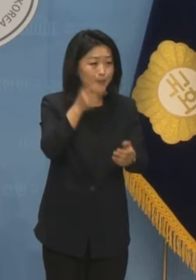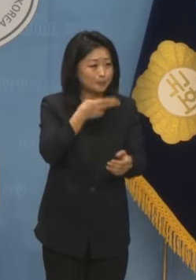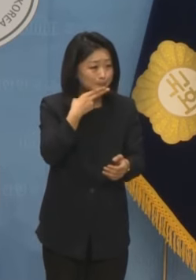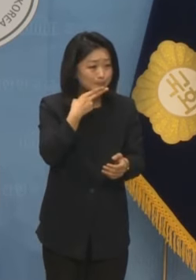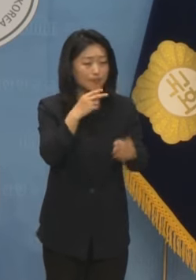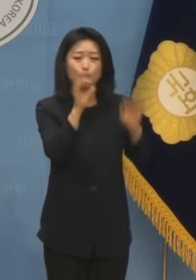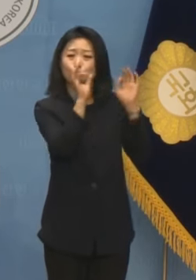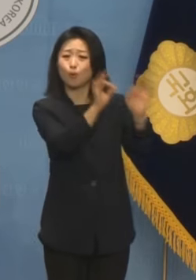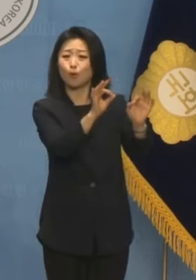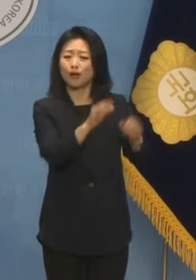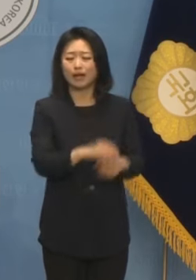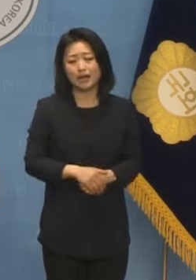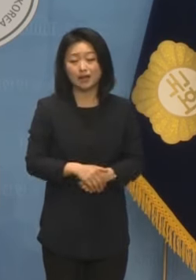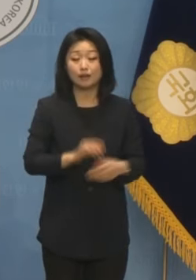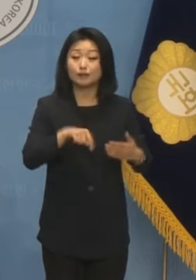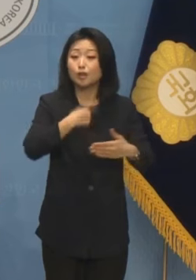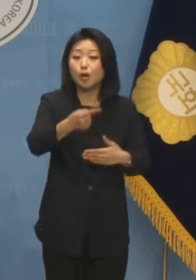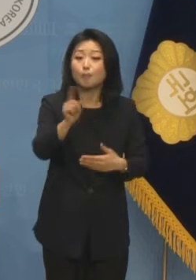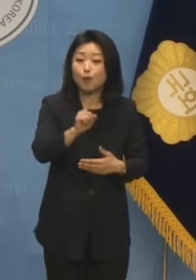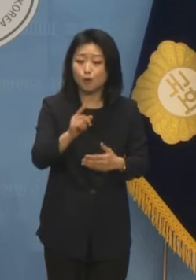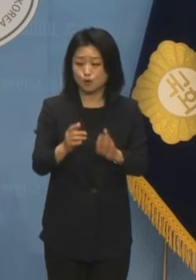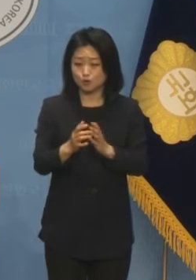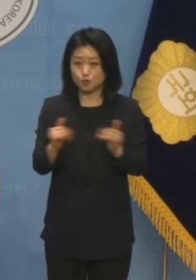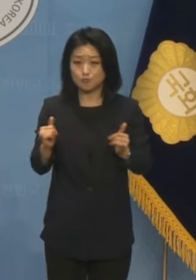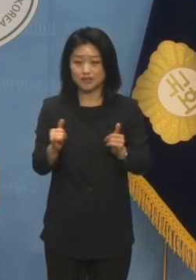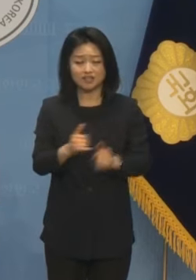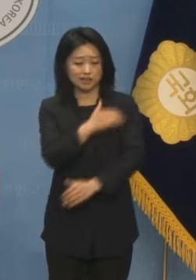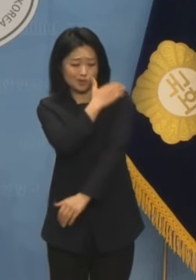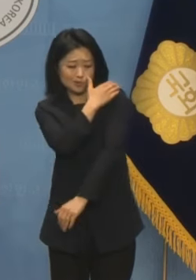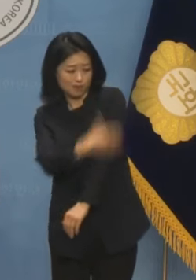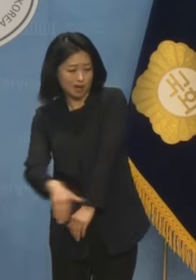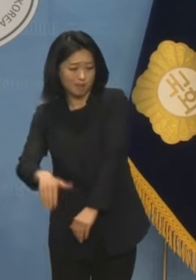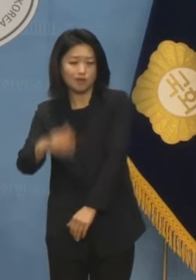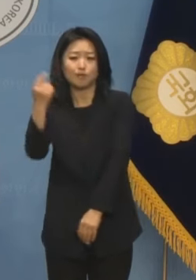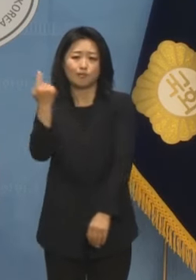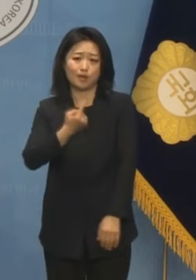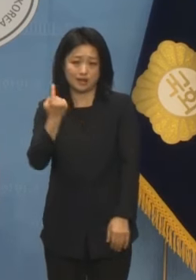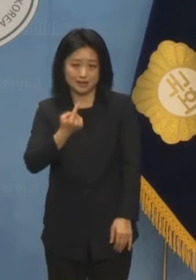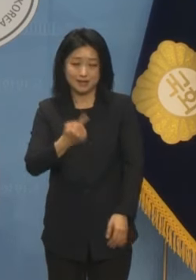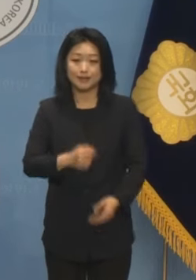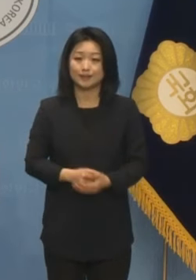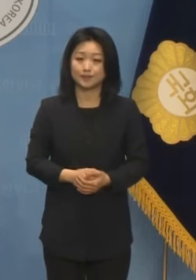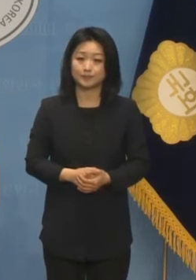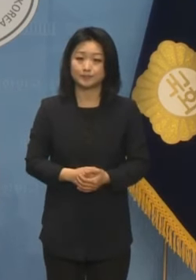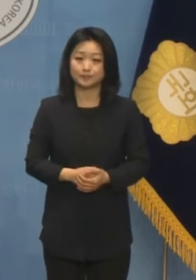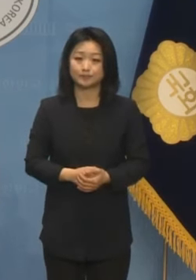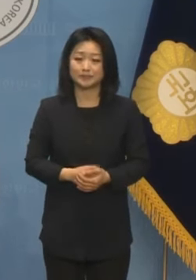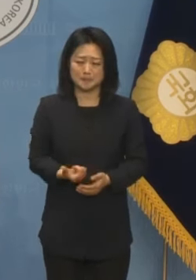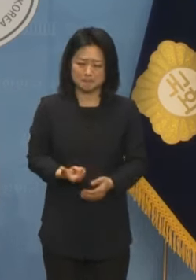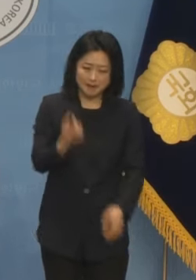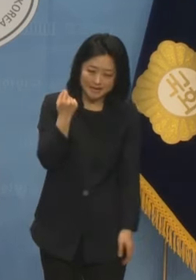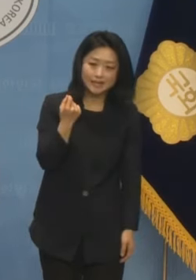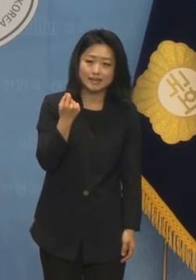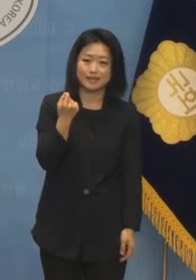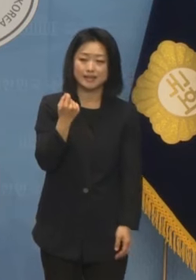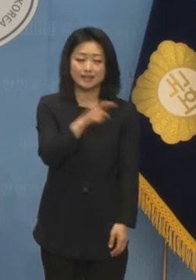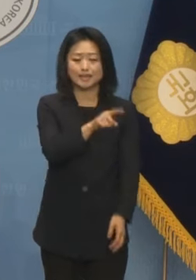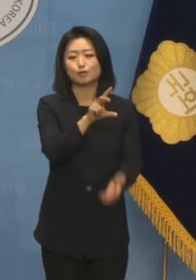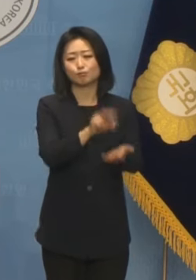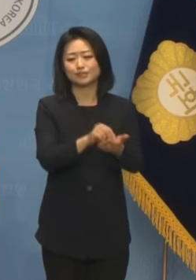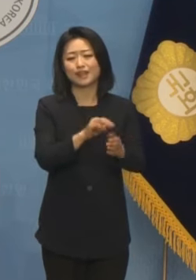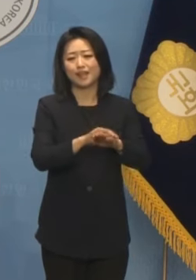없다면 다음 순서는 국민의 외면일 수밖에 없습니다. 하루라도 빨리 이